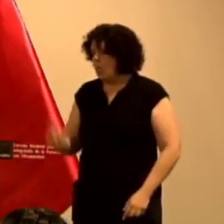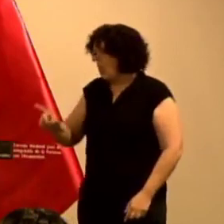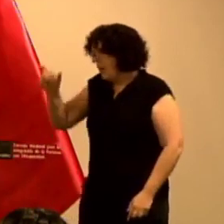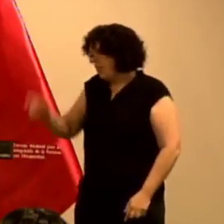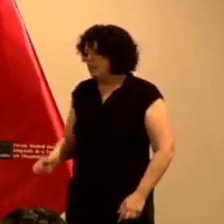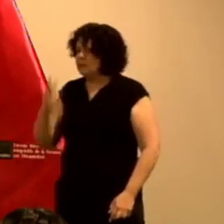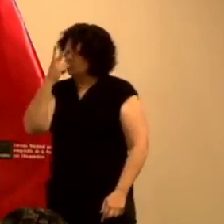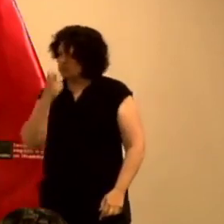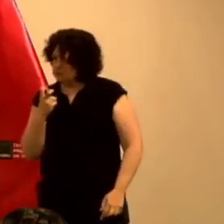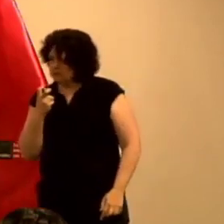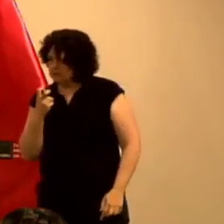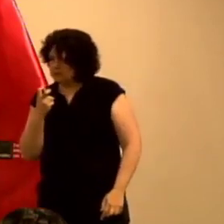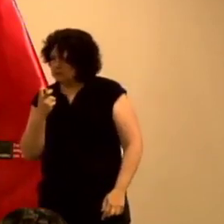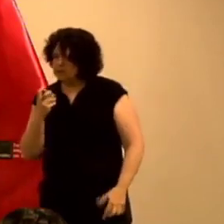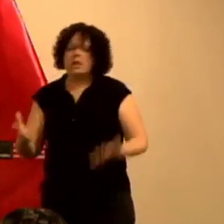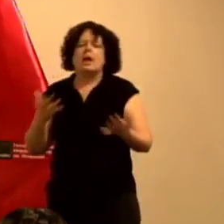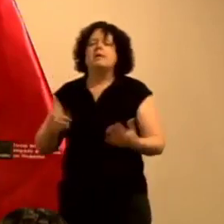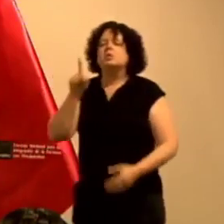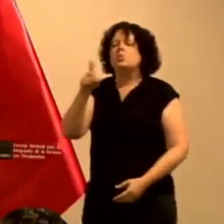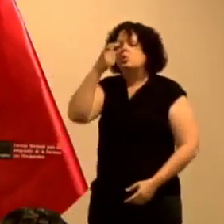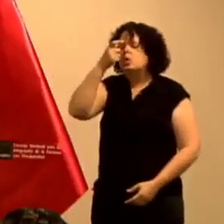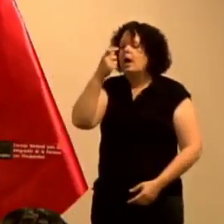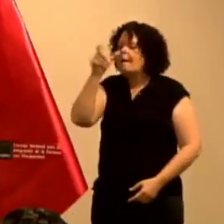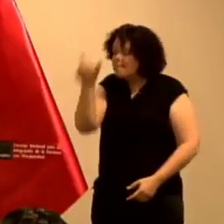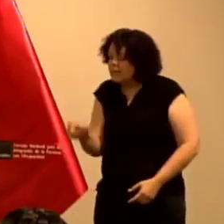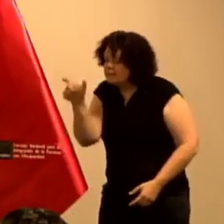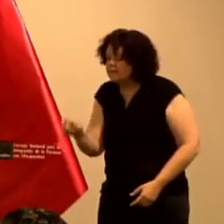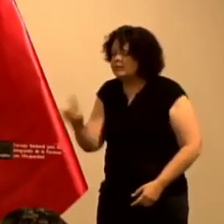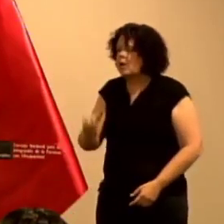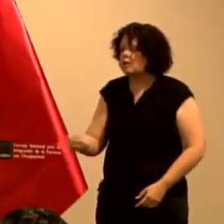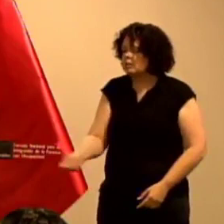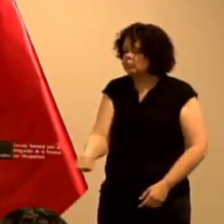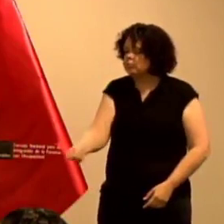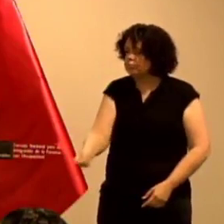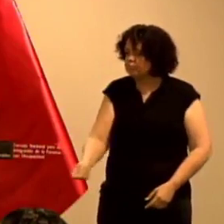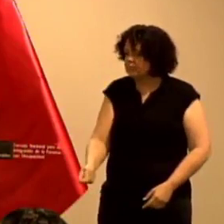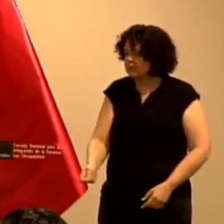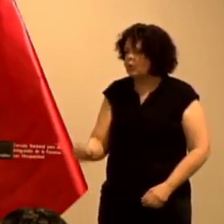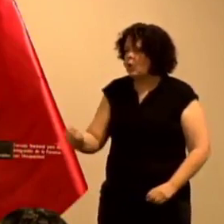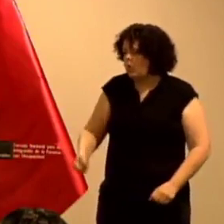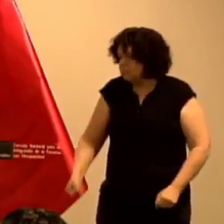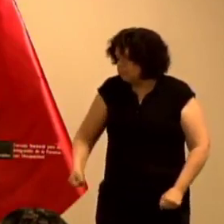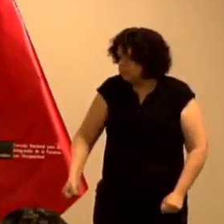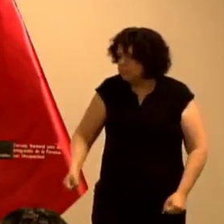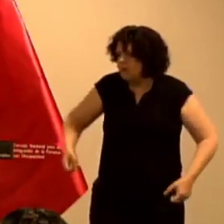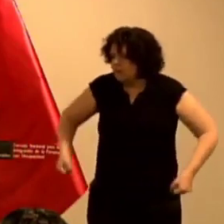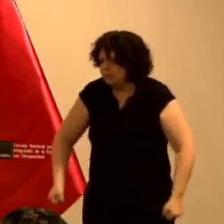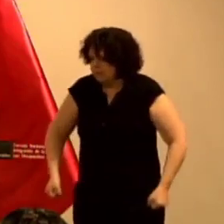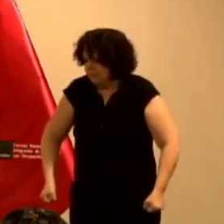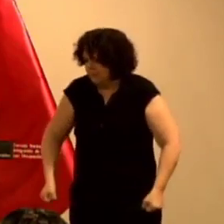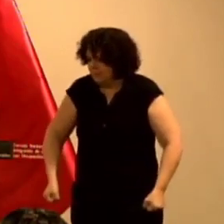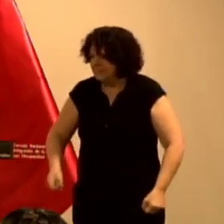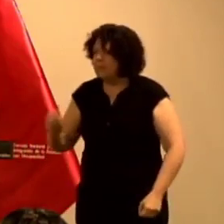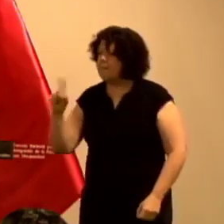ciega y por ahí una persona que tiene bastón o muletas, ¿no es cierto? Eso es lo primero que se nos